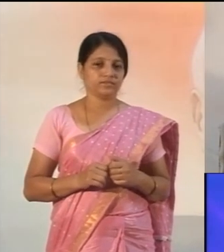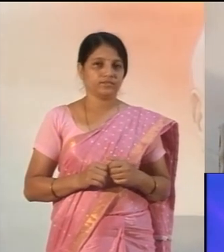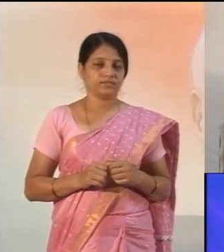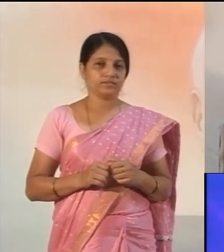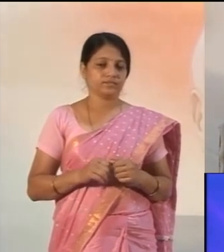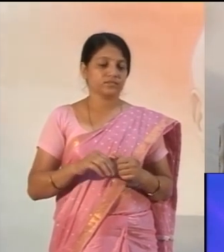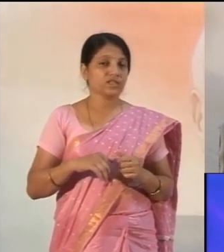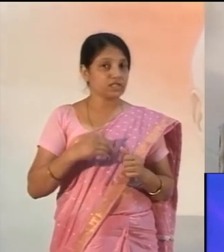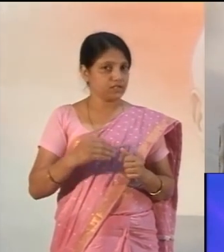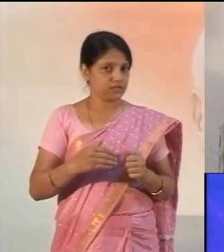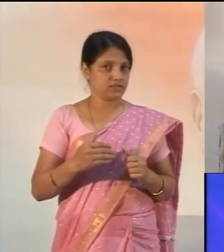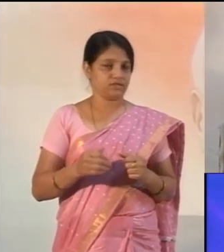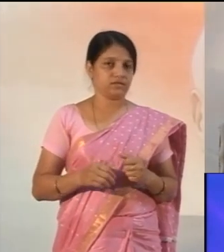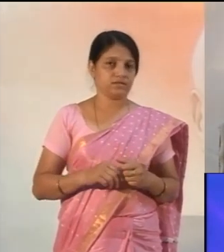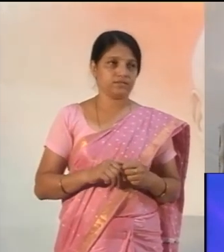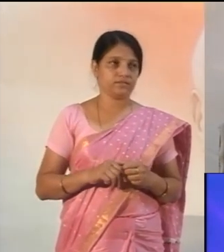इस तरह